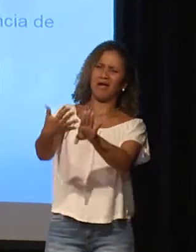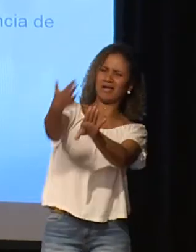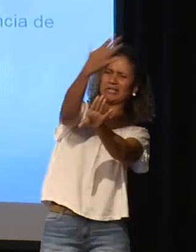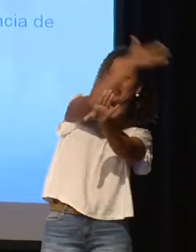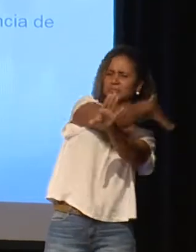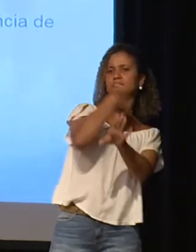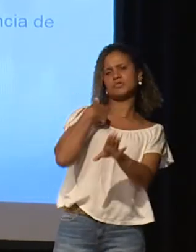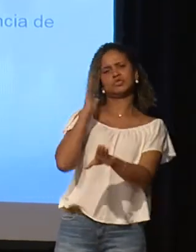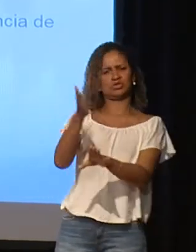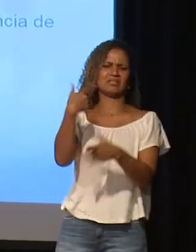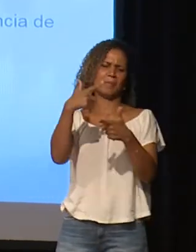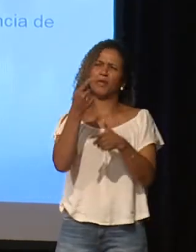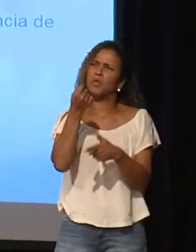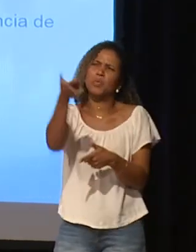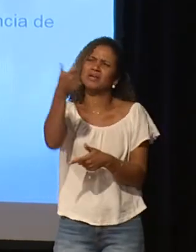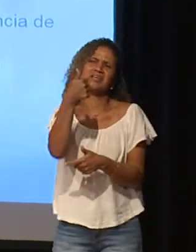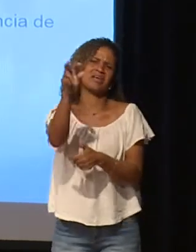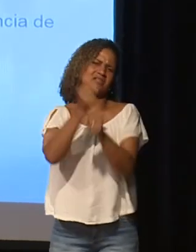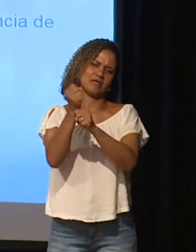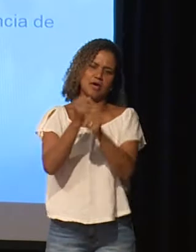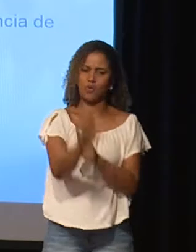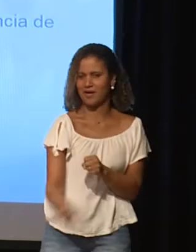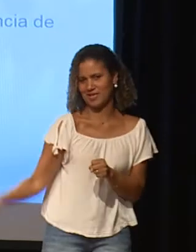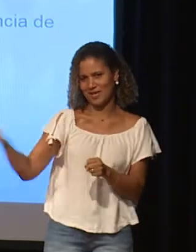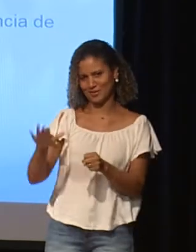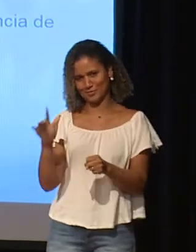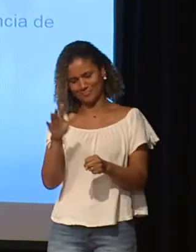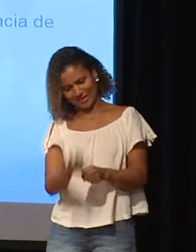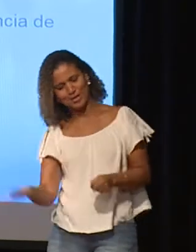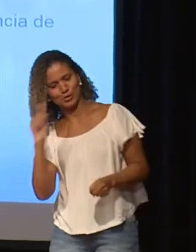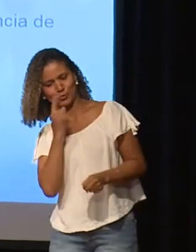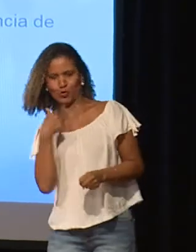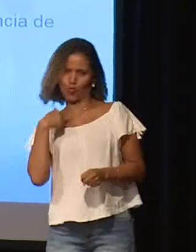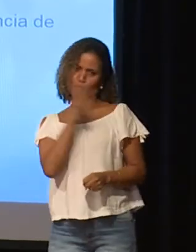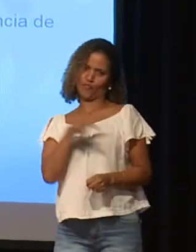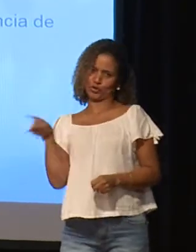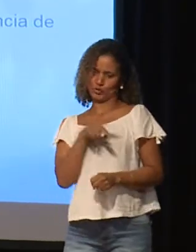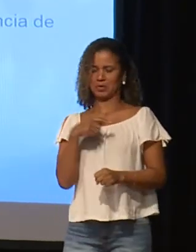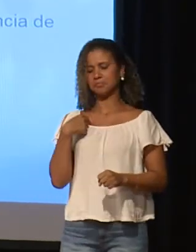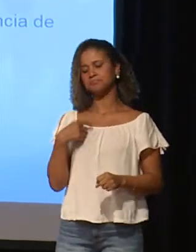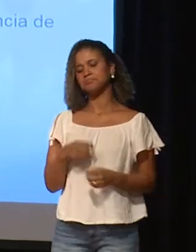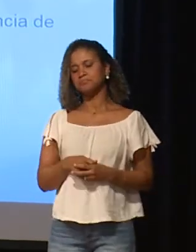agressivo pela ausência de comunicação que eu sofri durante 15 anos na minha adolescência, né? Por